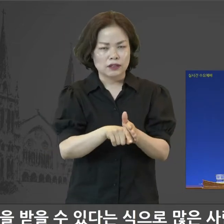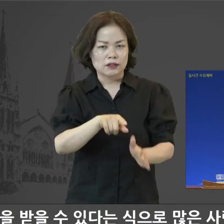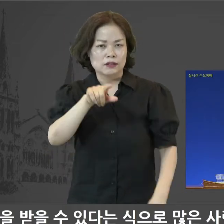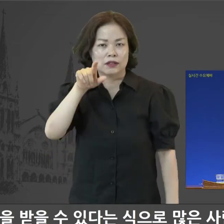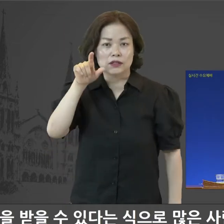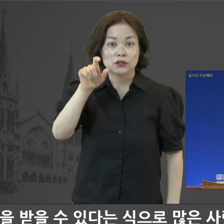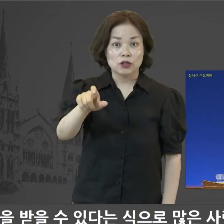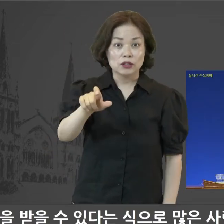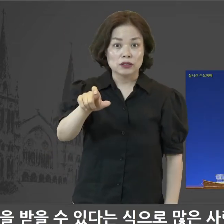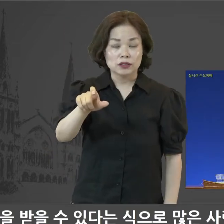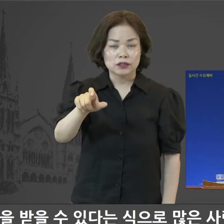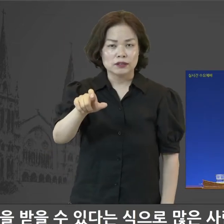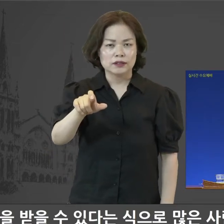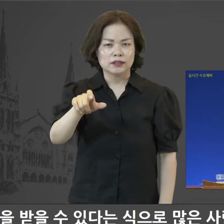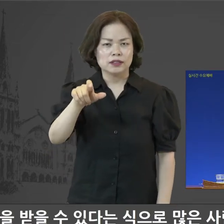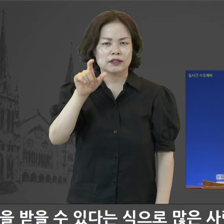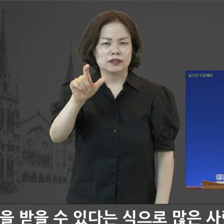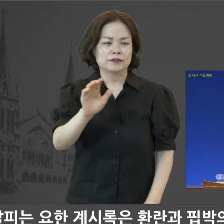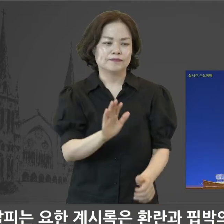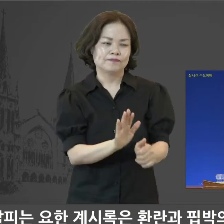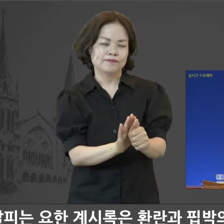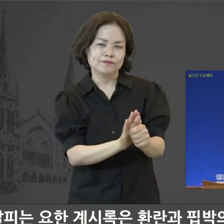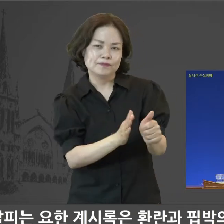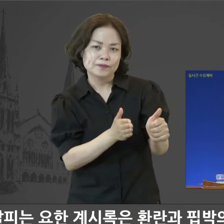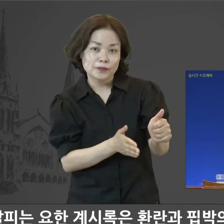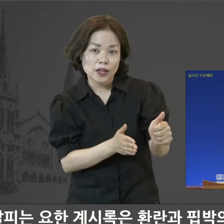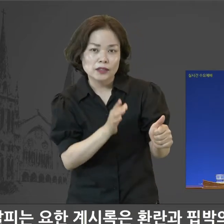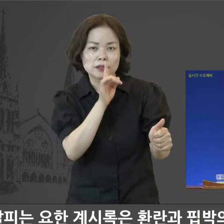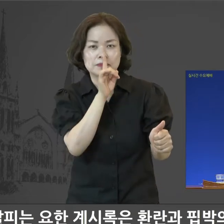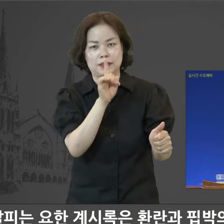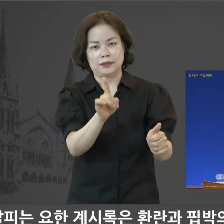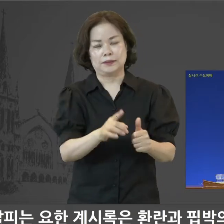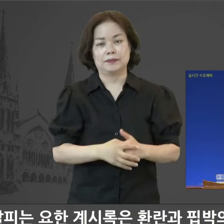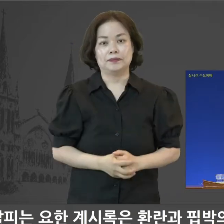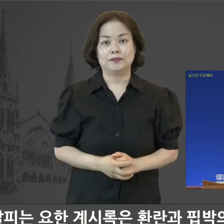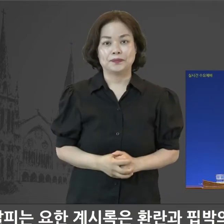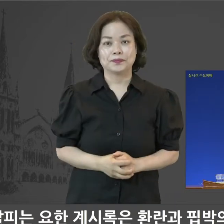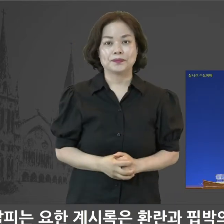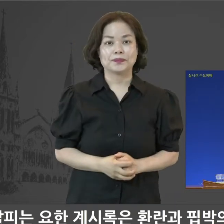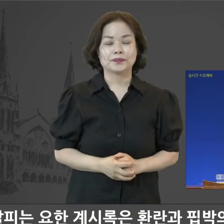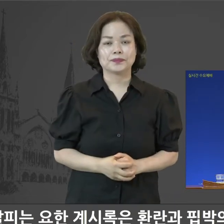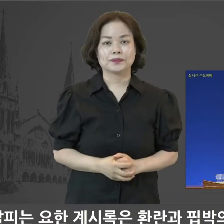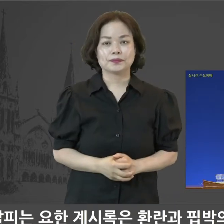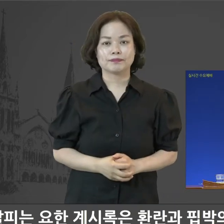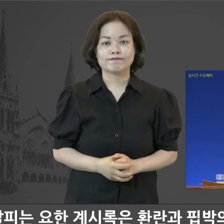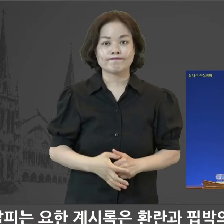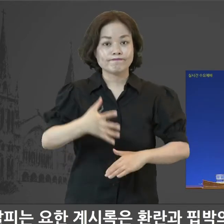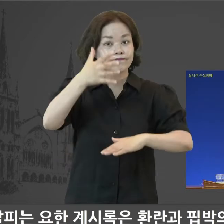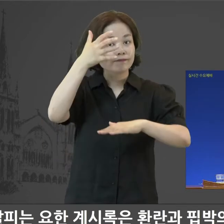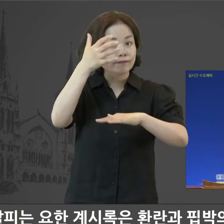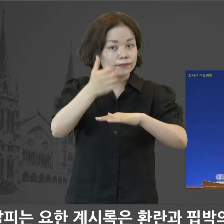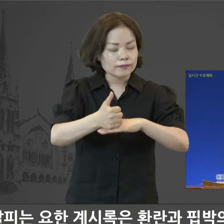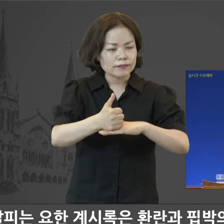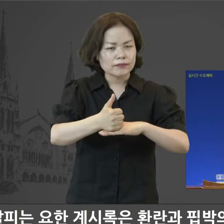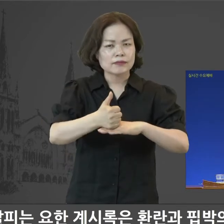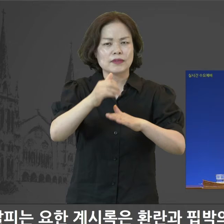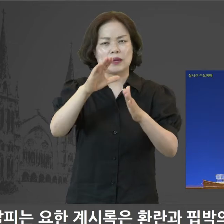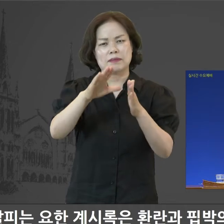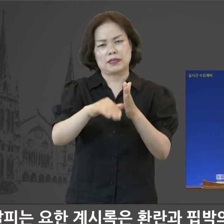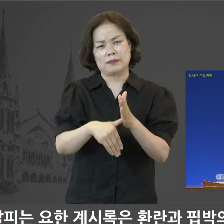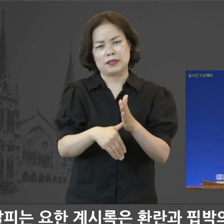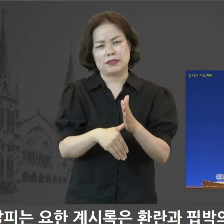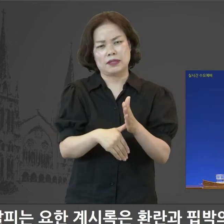경고하면서 또한 격려하는 말씀입니다. 그리고 궁극적으로 마지막